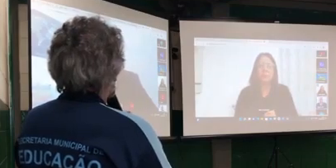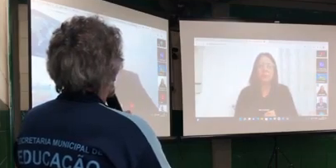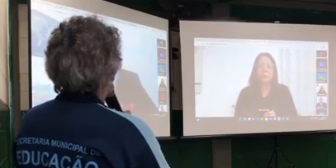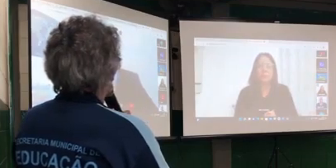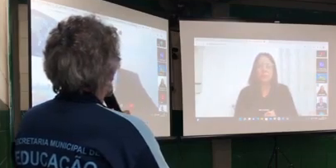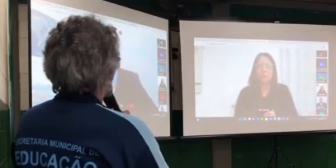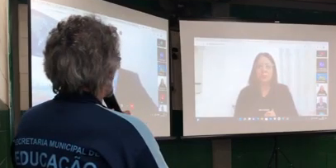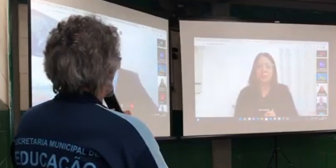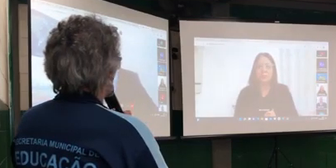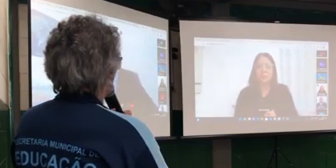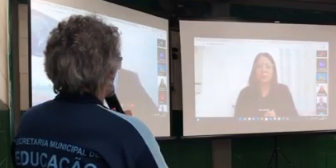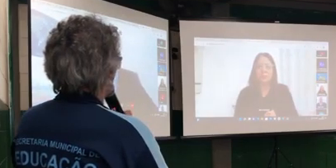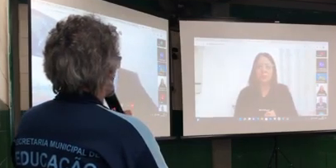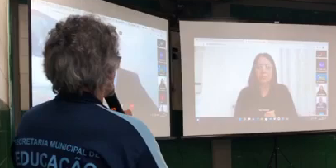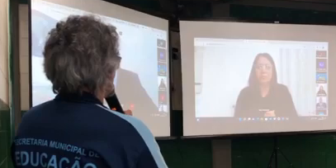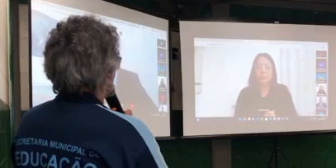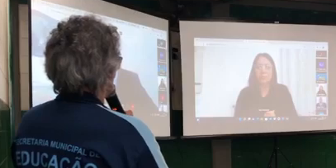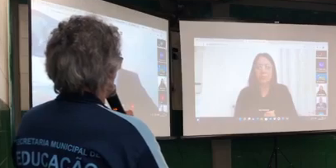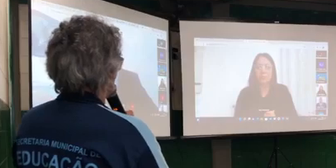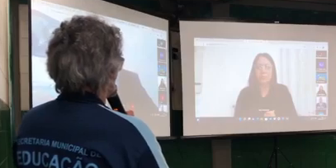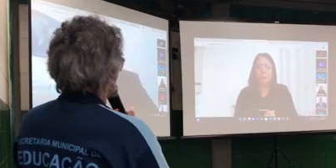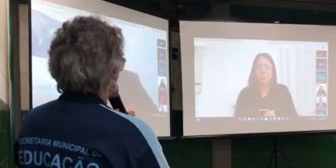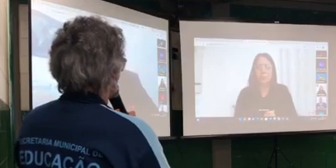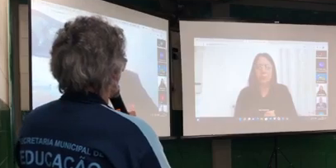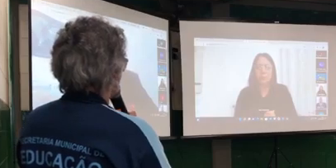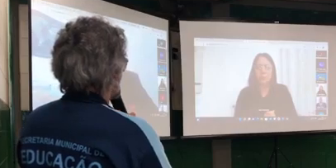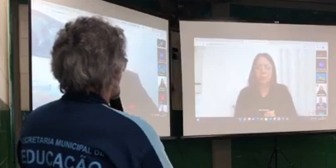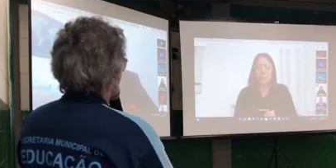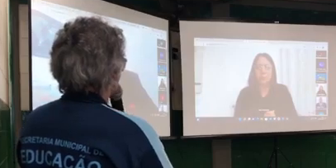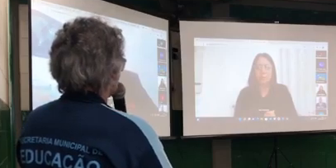ouvindo? A Aline pergunta para ele se ele está me ouvindo, faz favor.